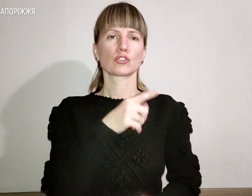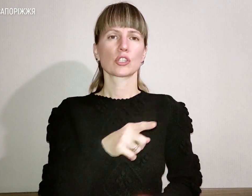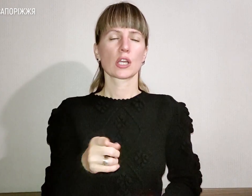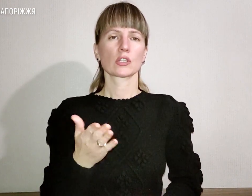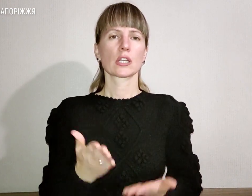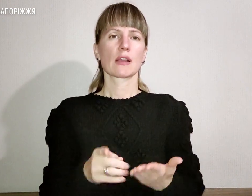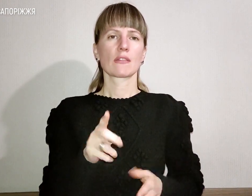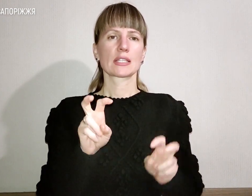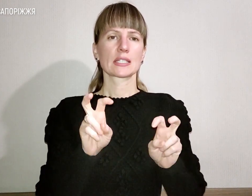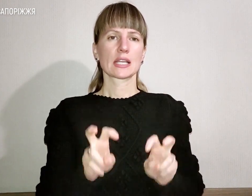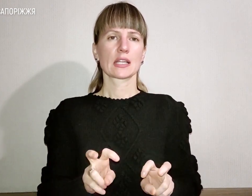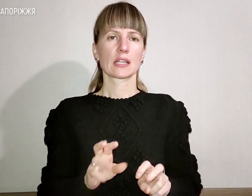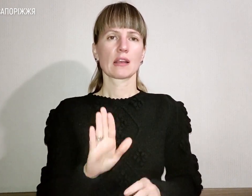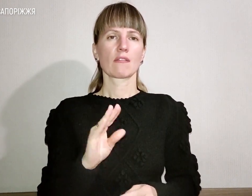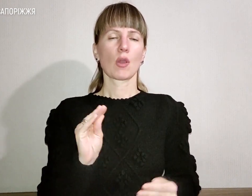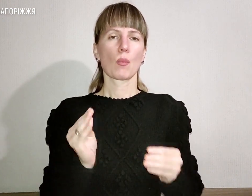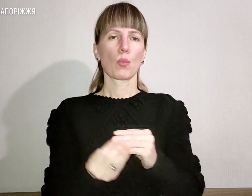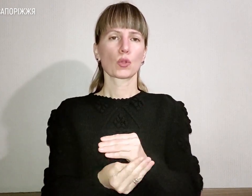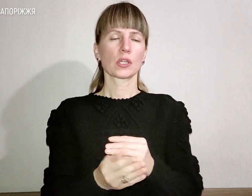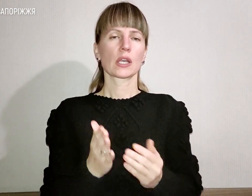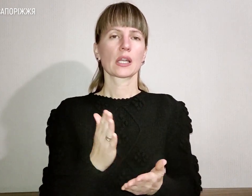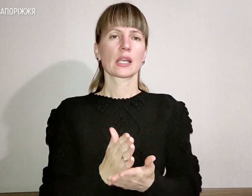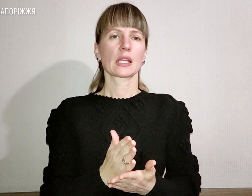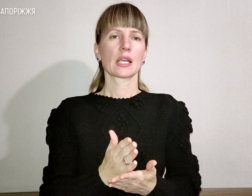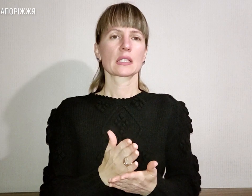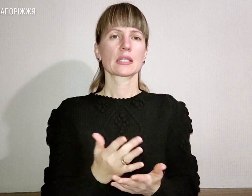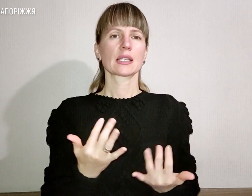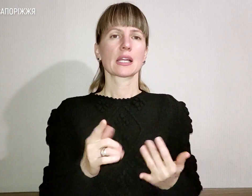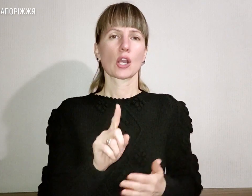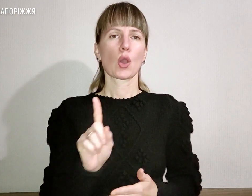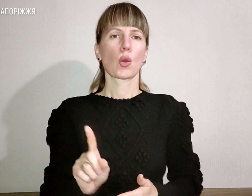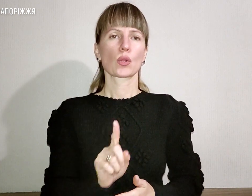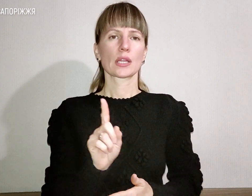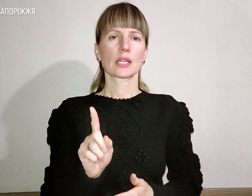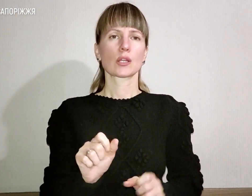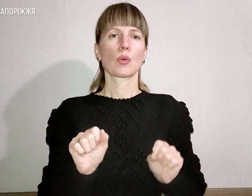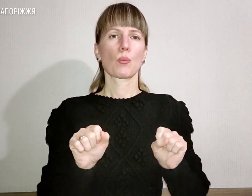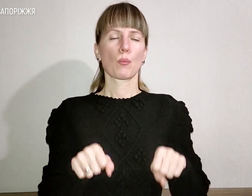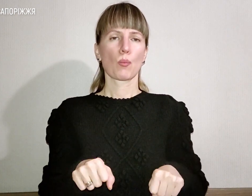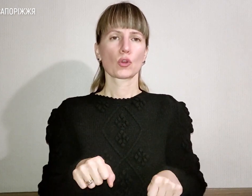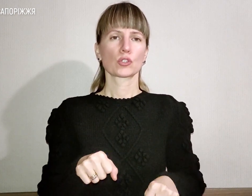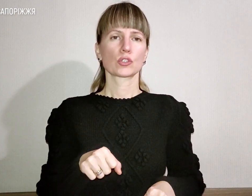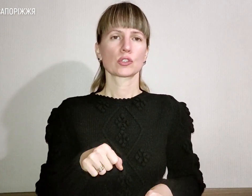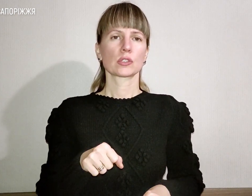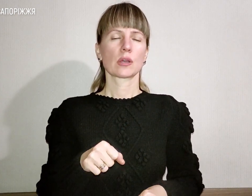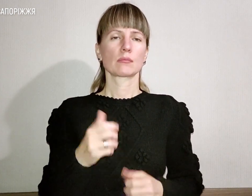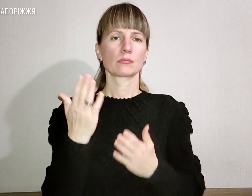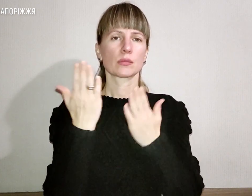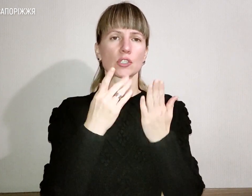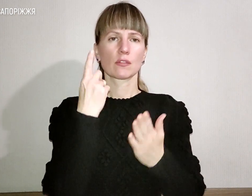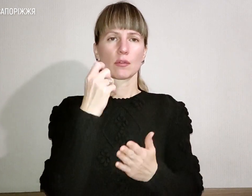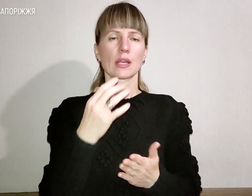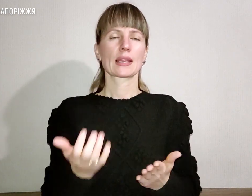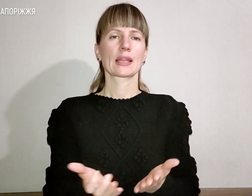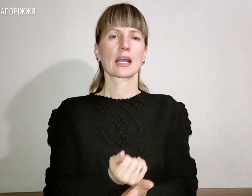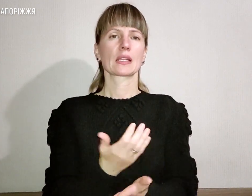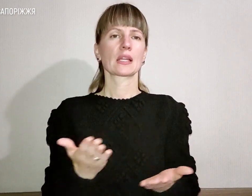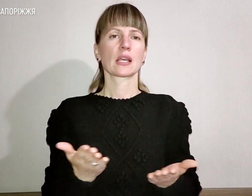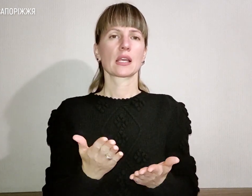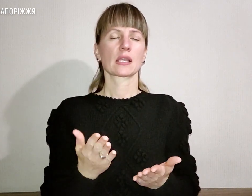там сидите в бункері, є якісь кілька годин, можна пройтися по інформації та знайти ключові якісь фрази для вас, де